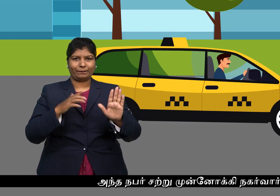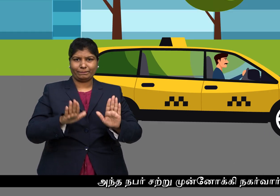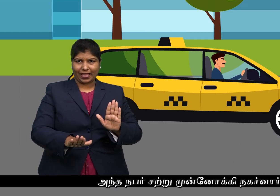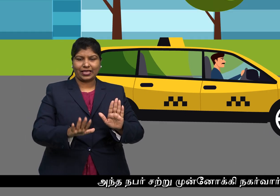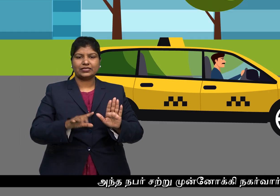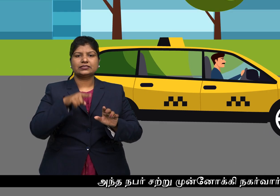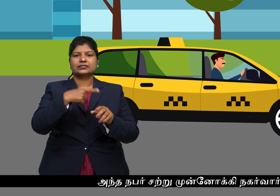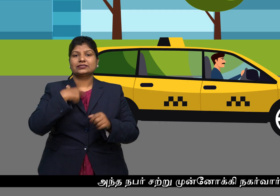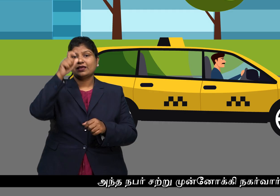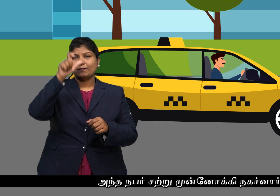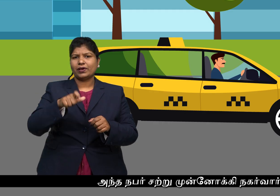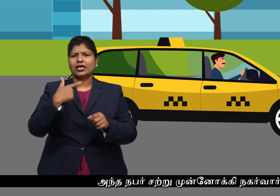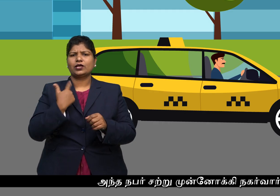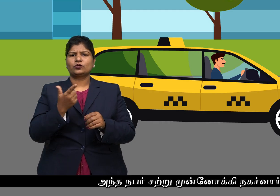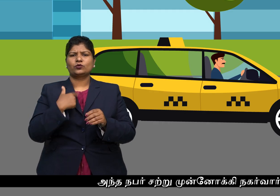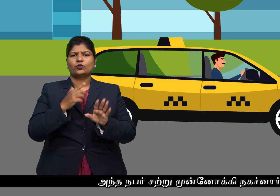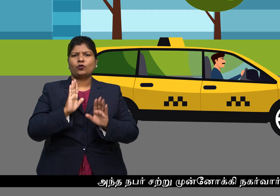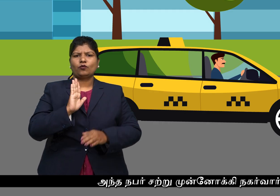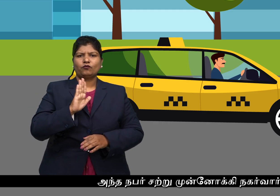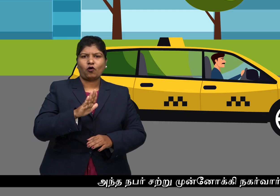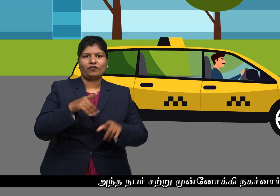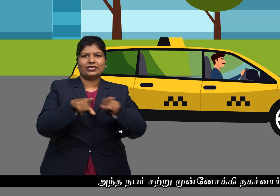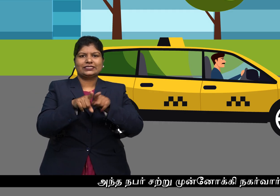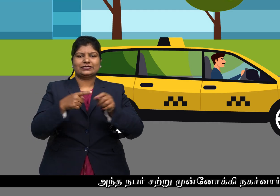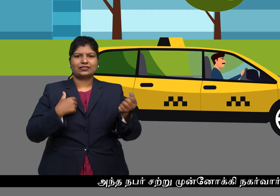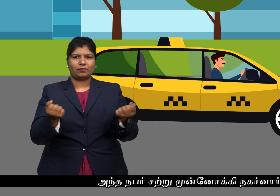அந்த நபர் சற்று முன்னோக்கி நகர்வார்.